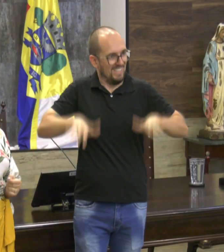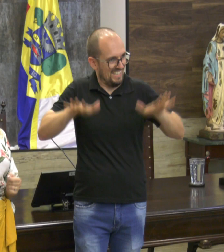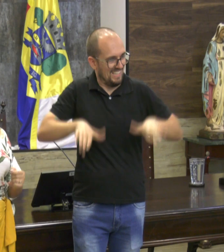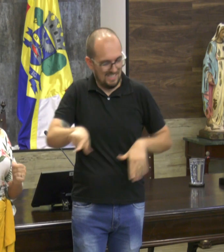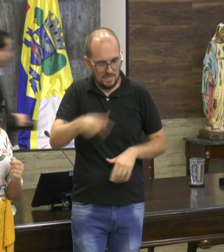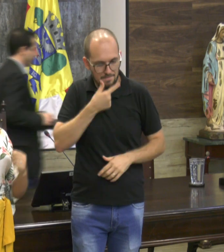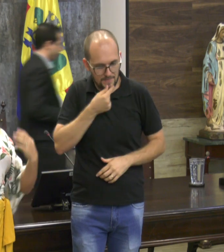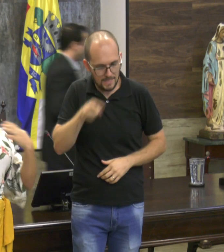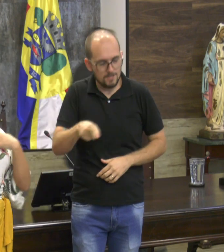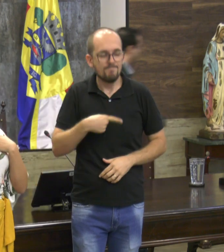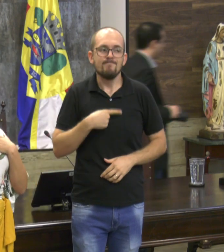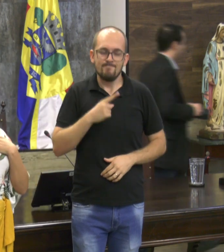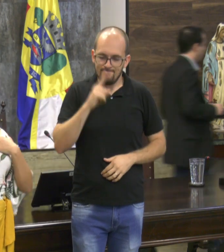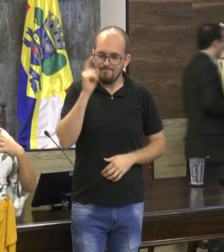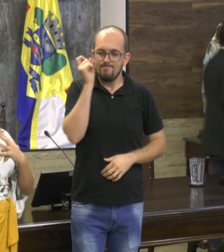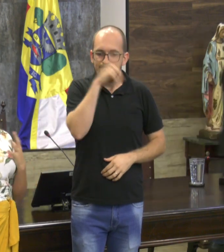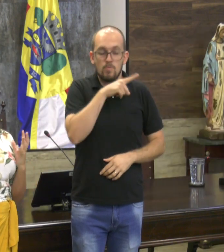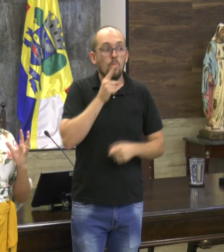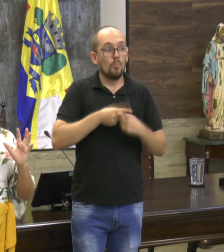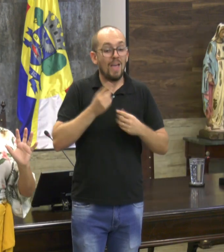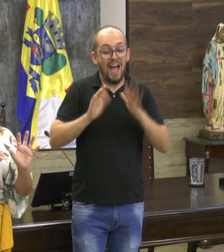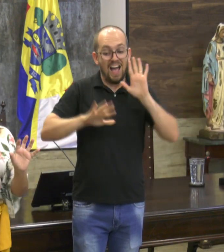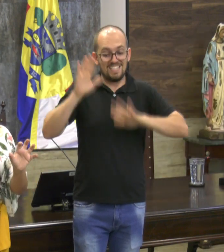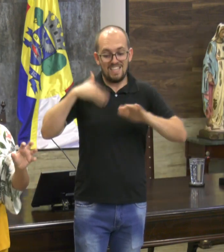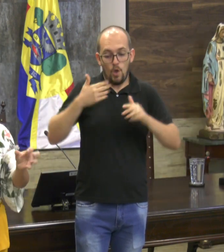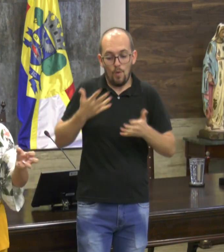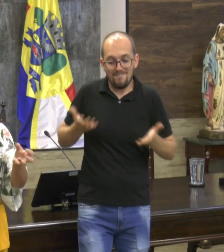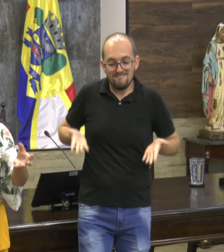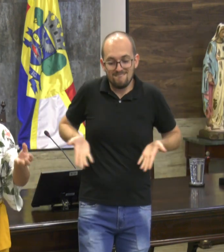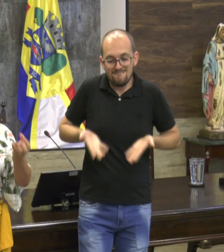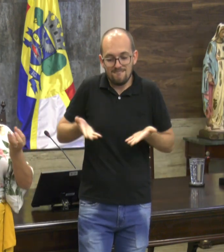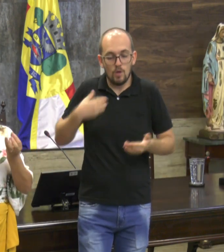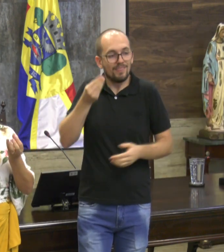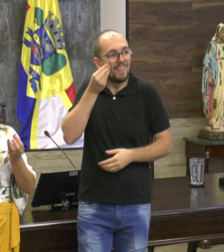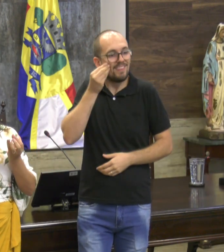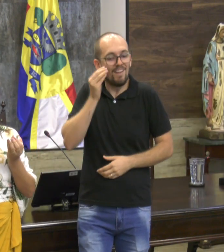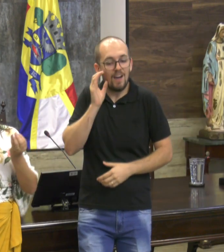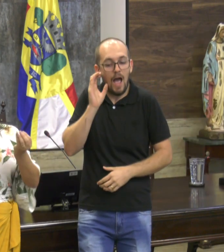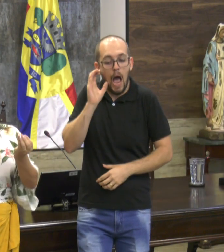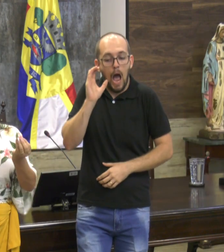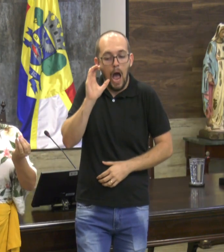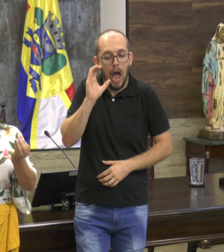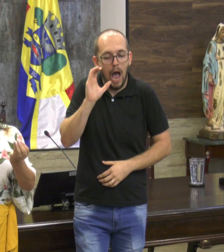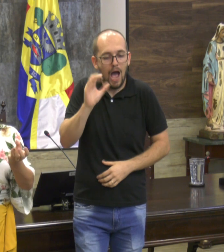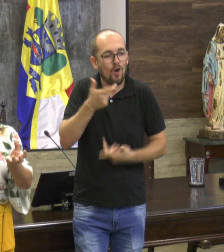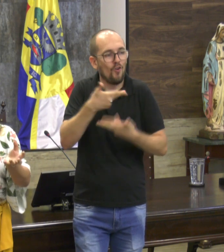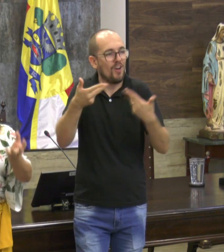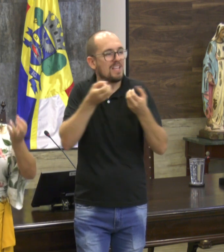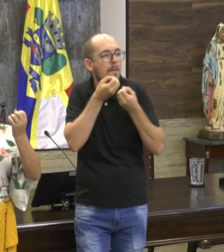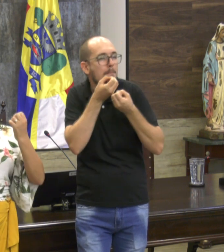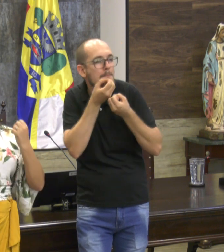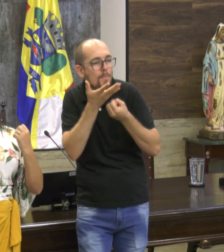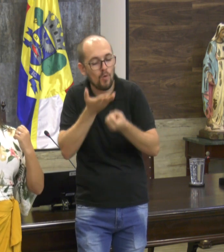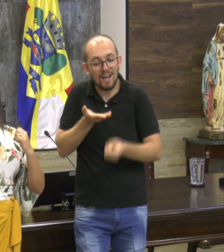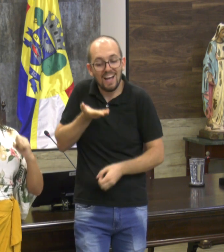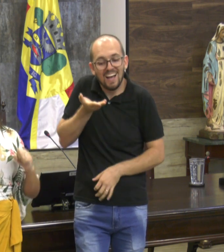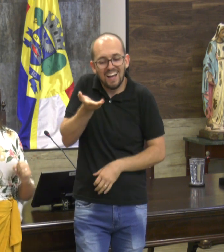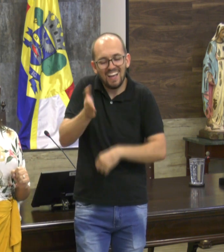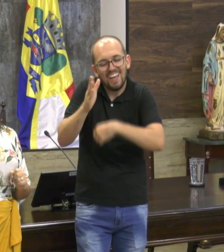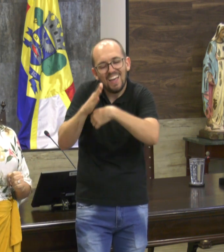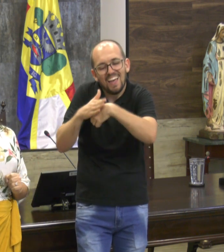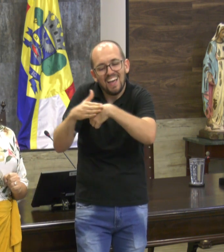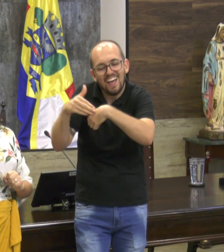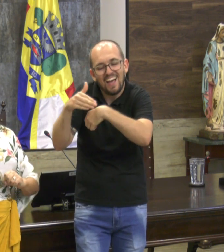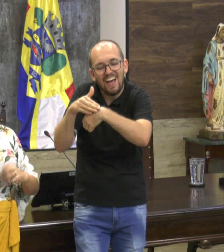das vezes, o afeto, eu dava a minha troca era positiva com ele, mas o retorno era